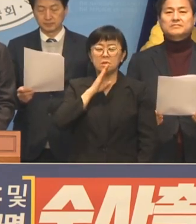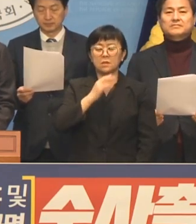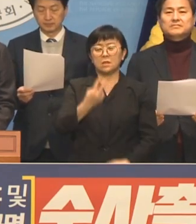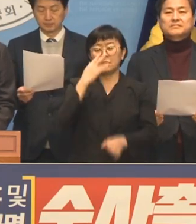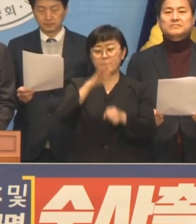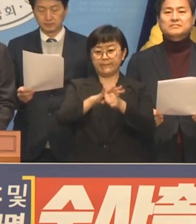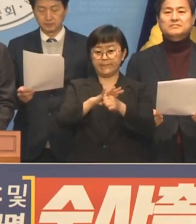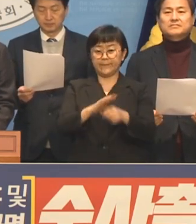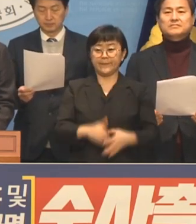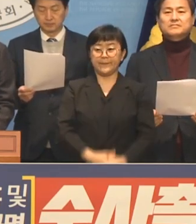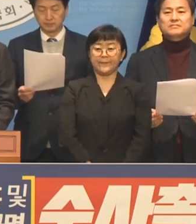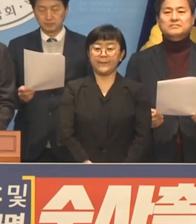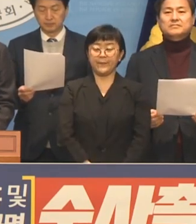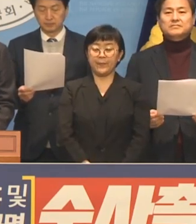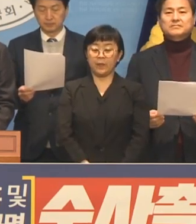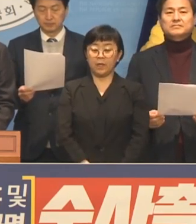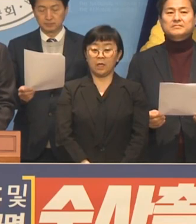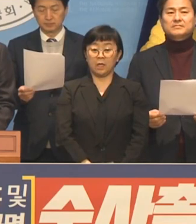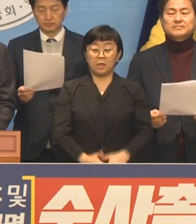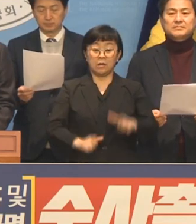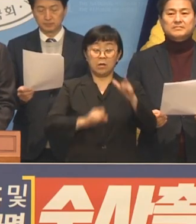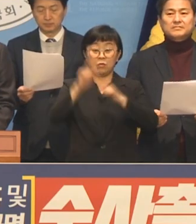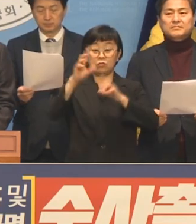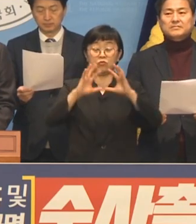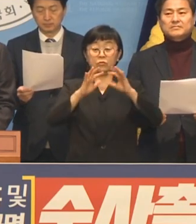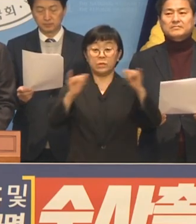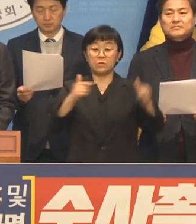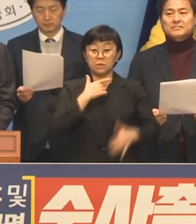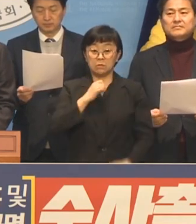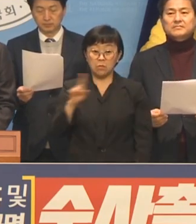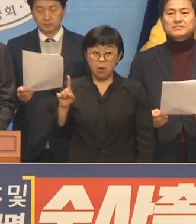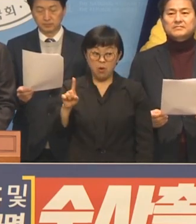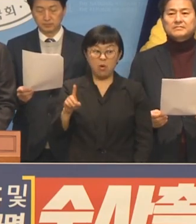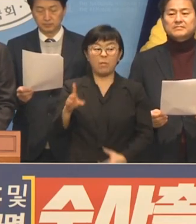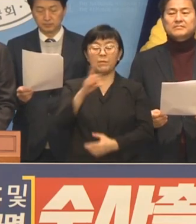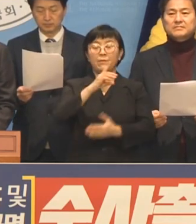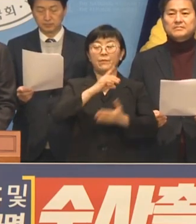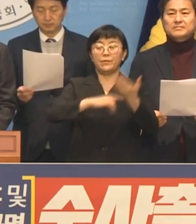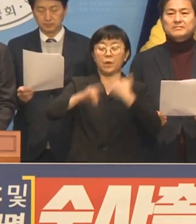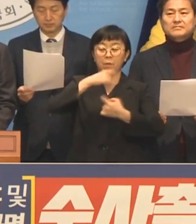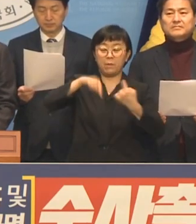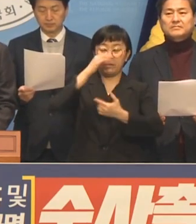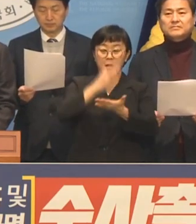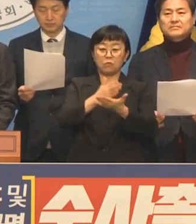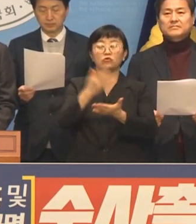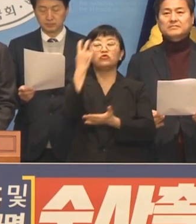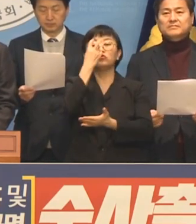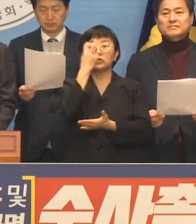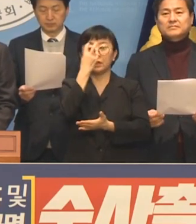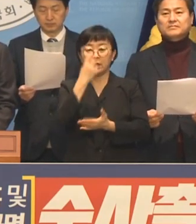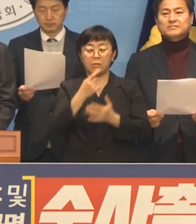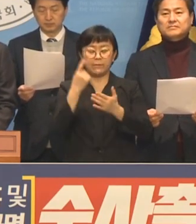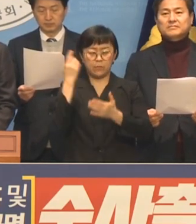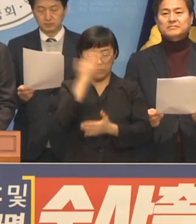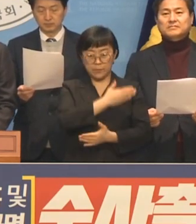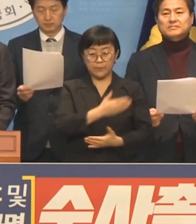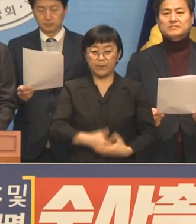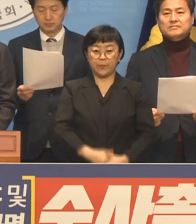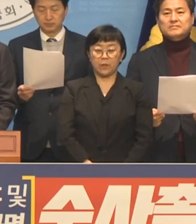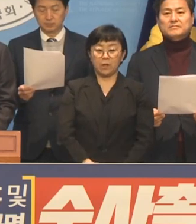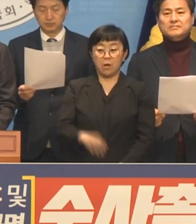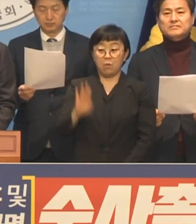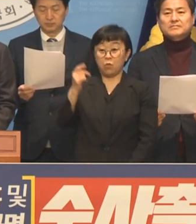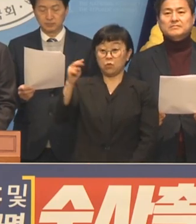구차합니다. 절대다수 국민이 원하는 것은 변명이 아니라 수사입니다.